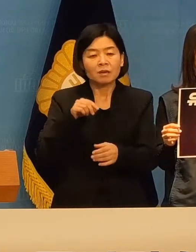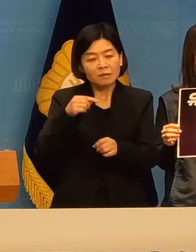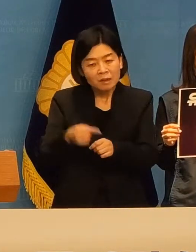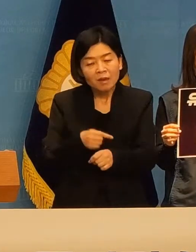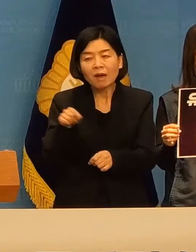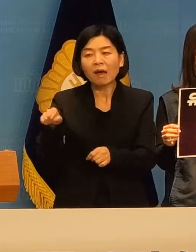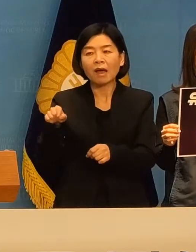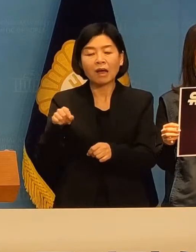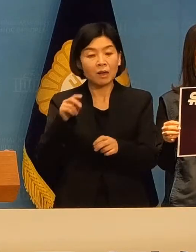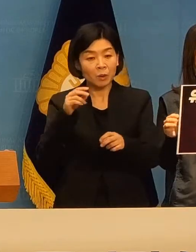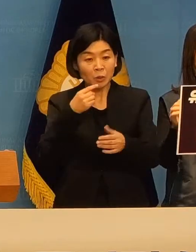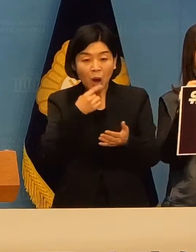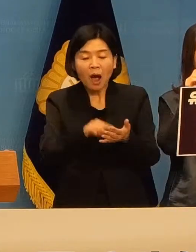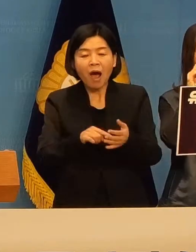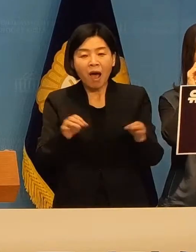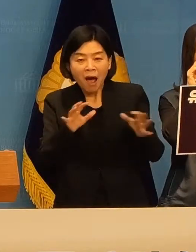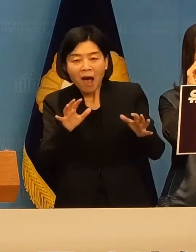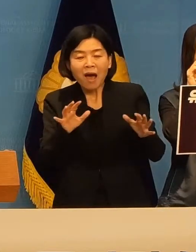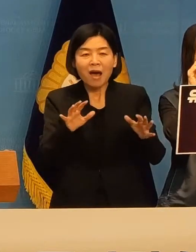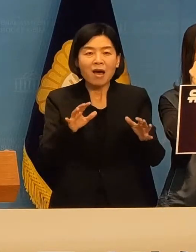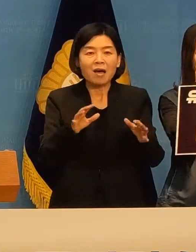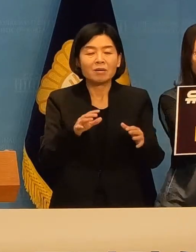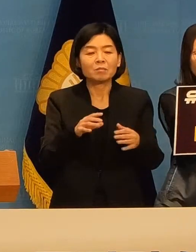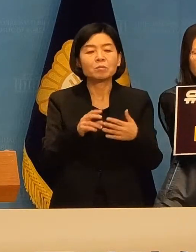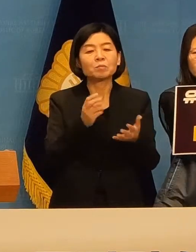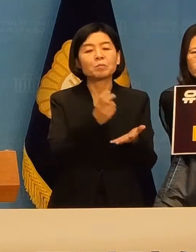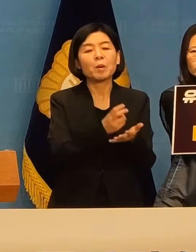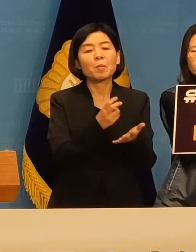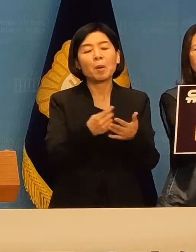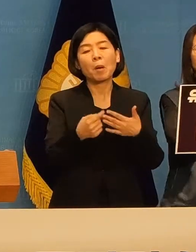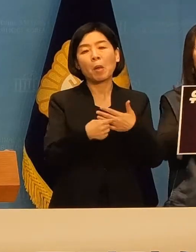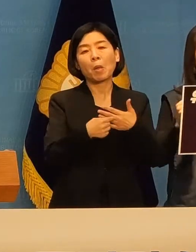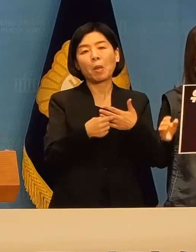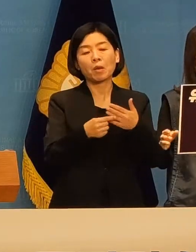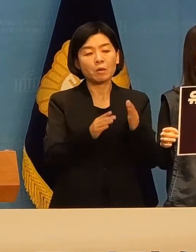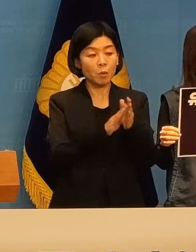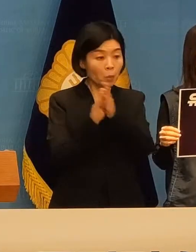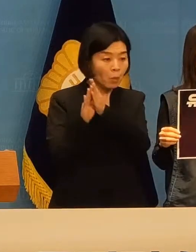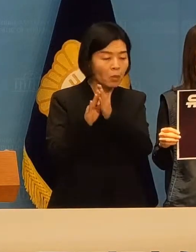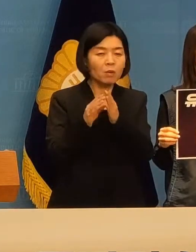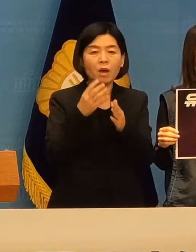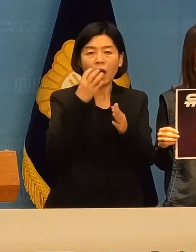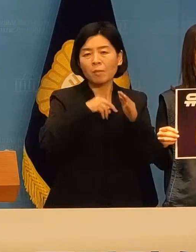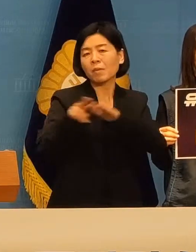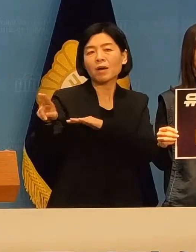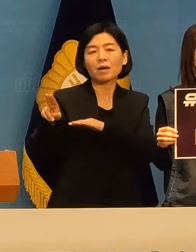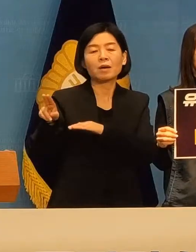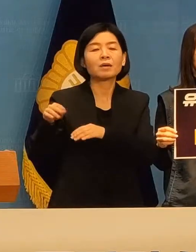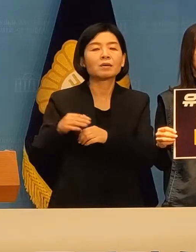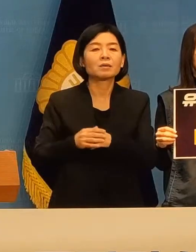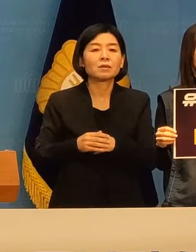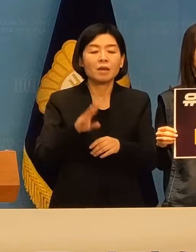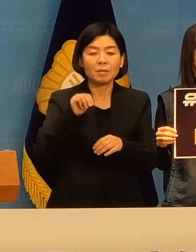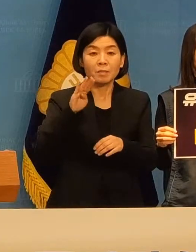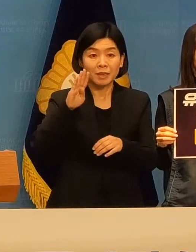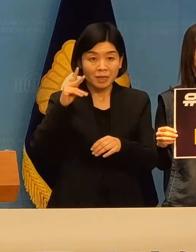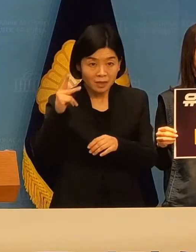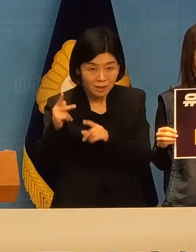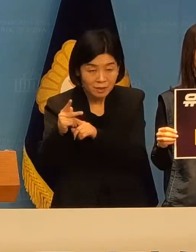기업을 약탈하고 합법을 가장한 먹튀를 시도하고 있는 것입니다. MBK가 기업회생을